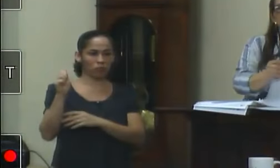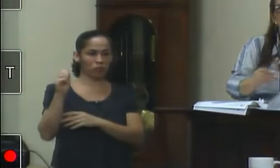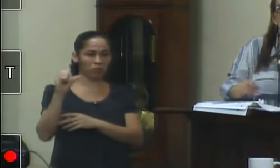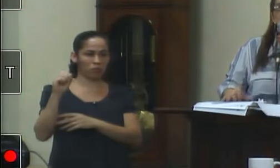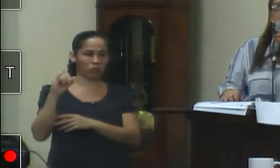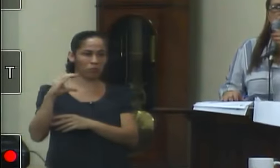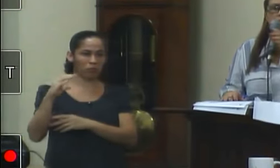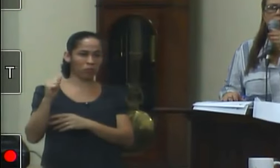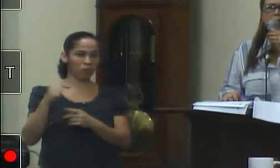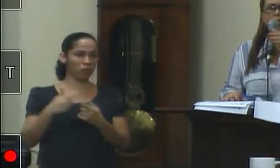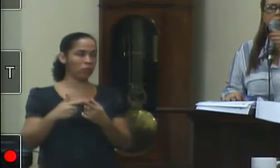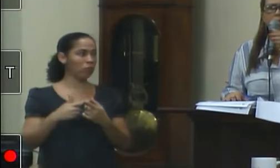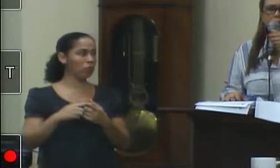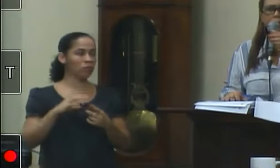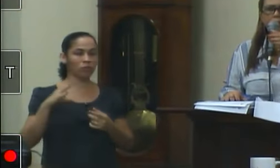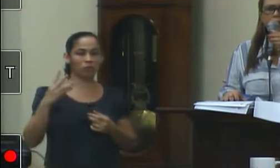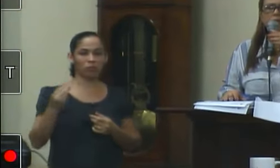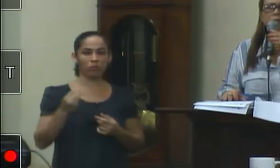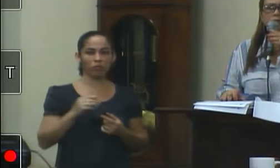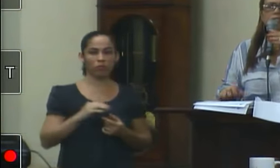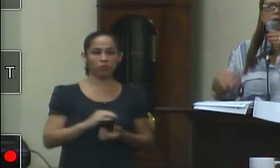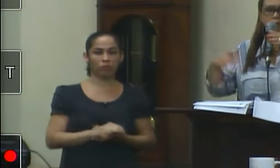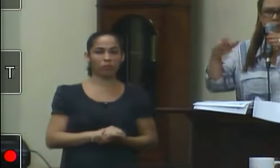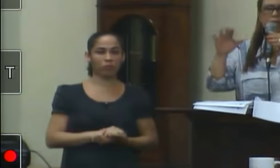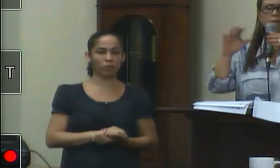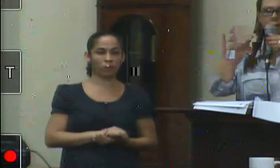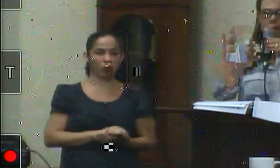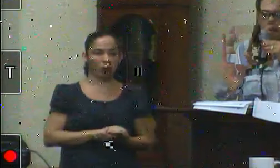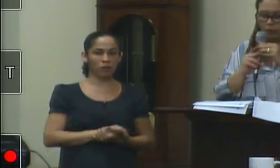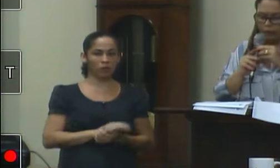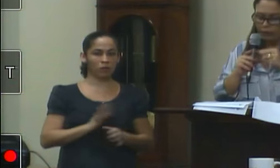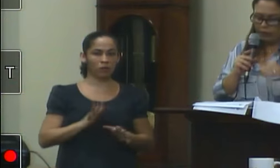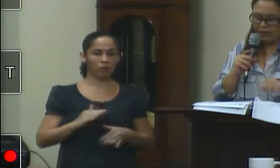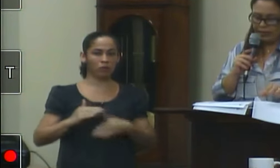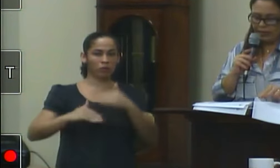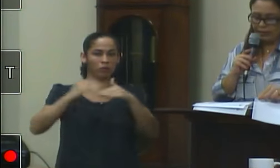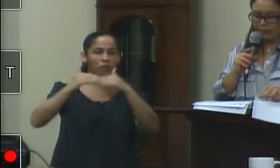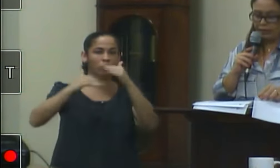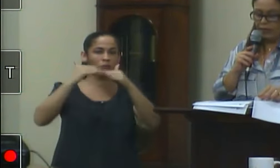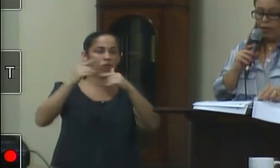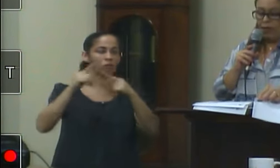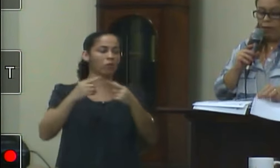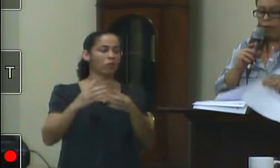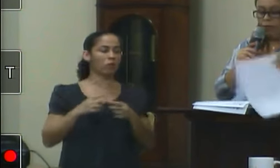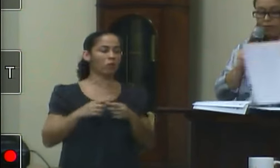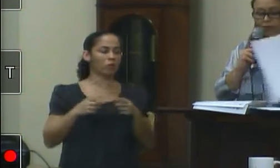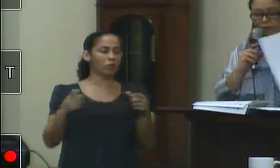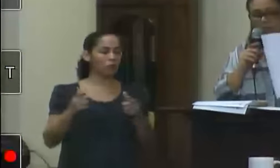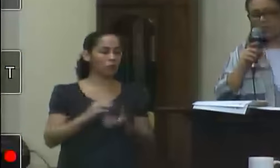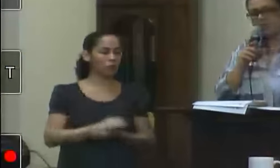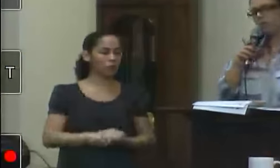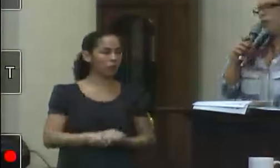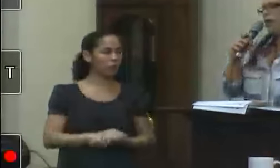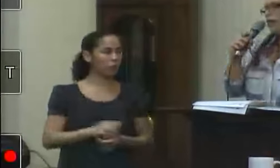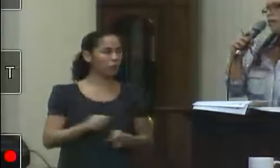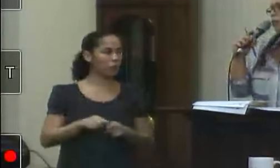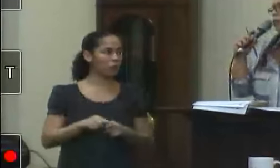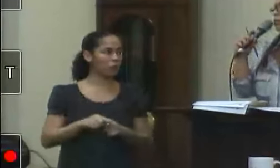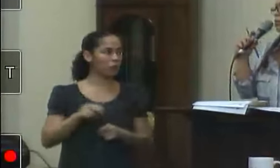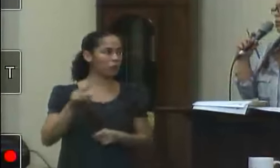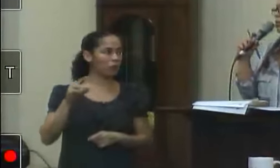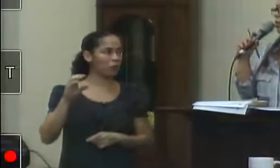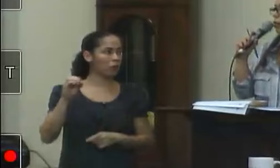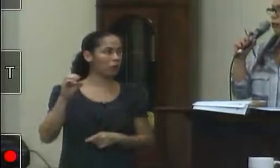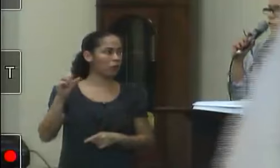contabilidade para orçamento, não é isso, Marlene, Sônia? Então, já evoluiu bastante. Bom, temos a questão da OS, que